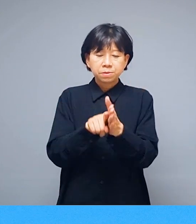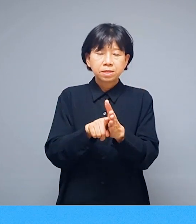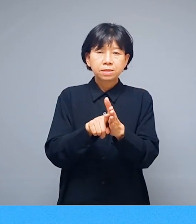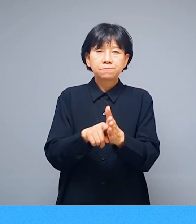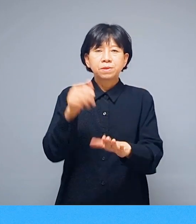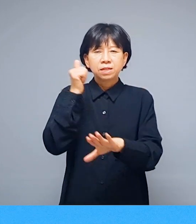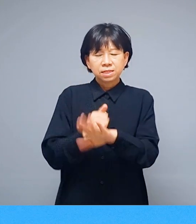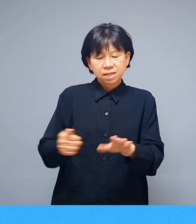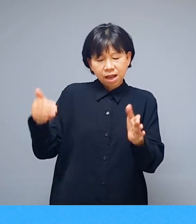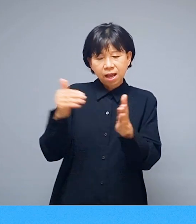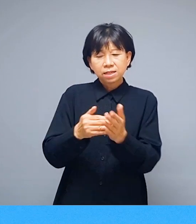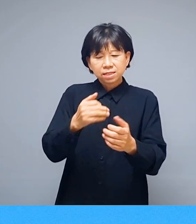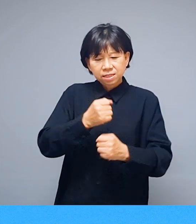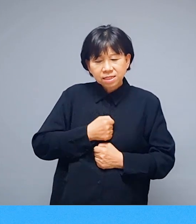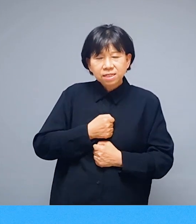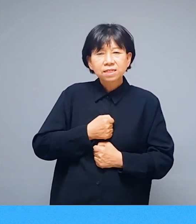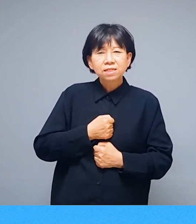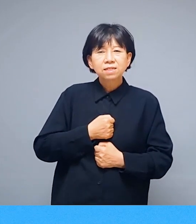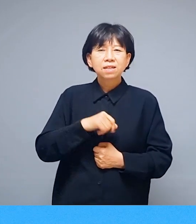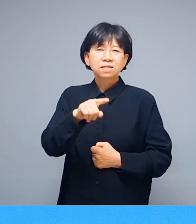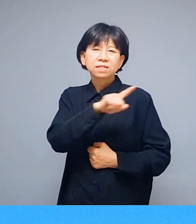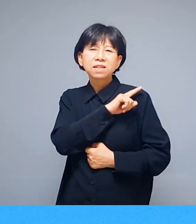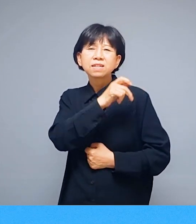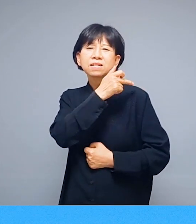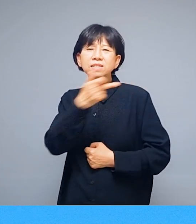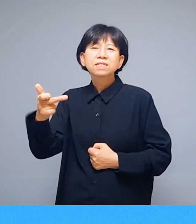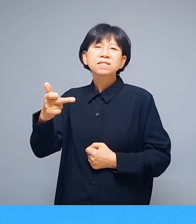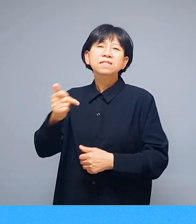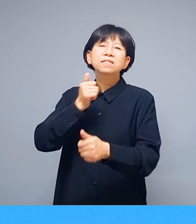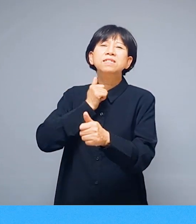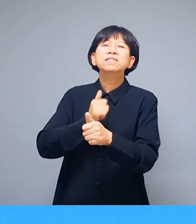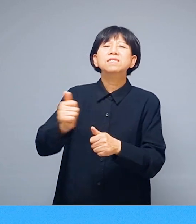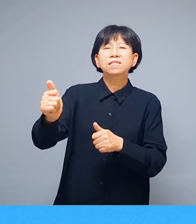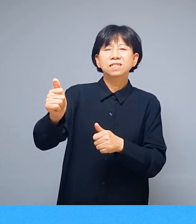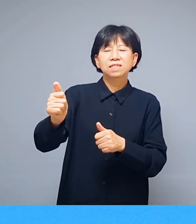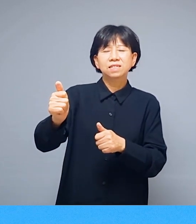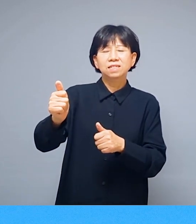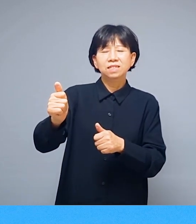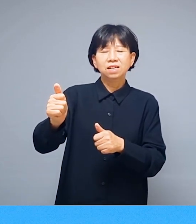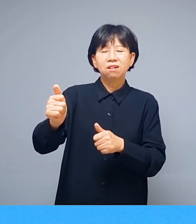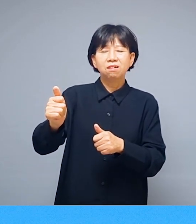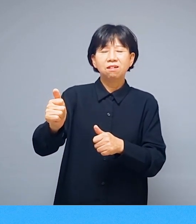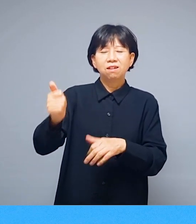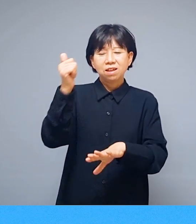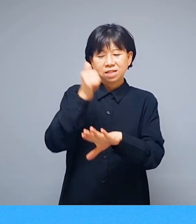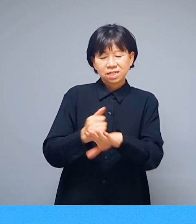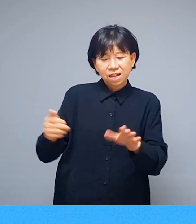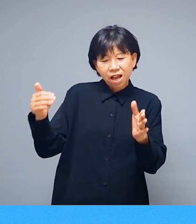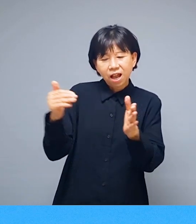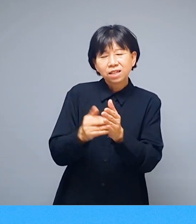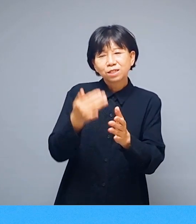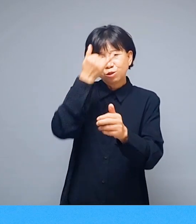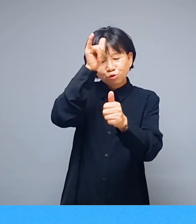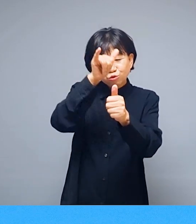위대한 승리는 없다. 한 번의 감동보다 끝까지 변치 않는 충성이 더